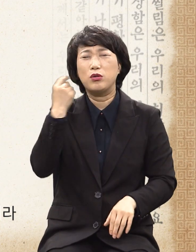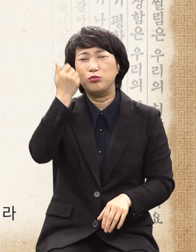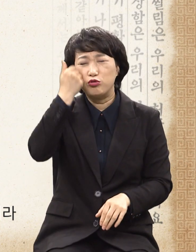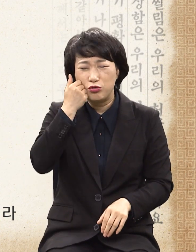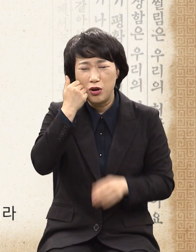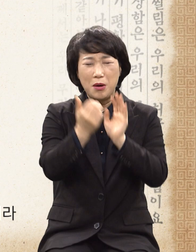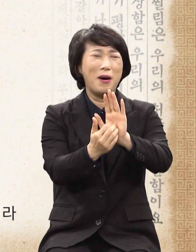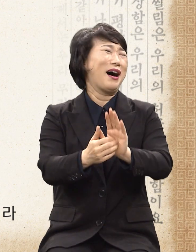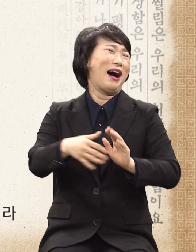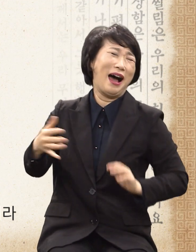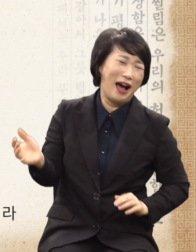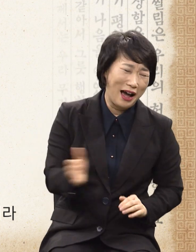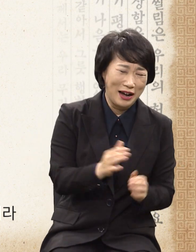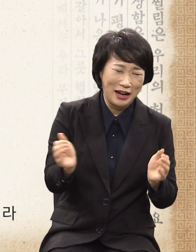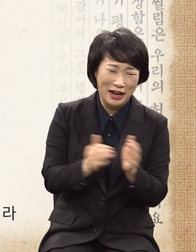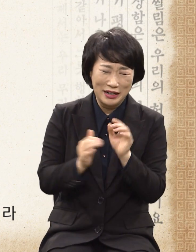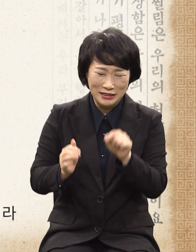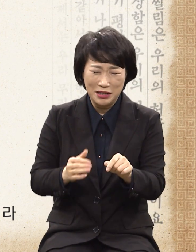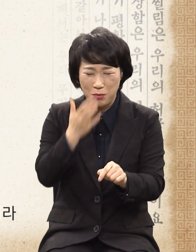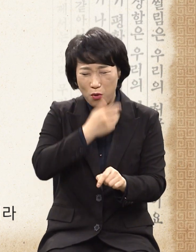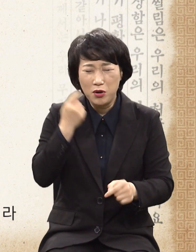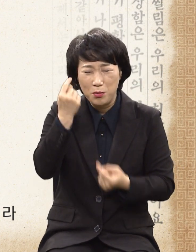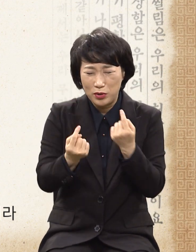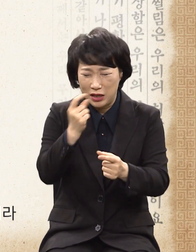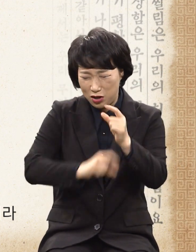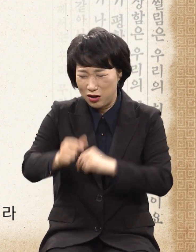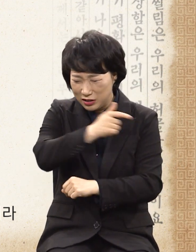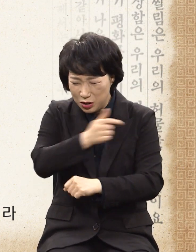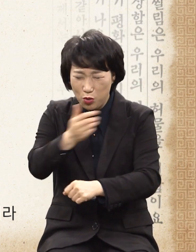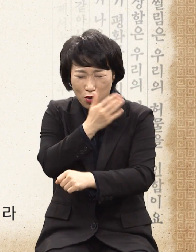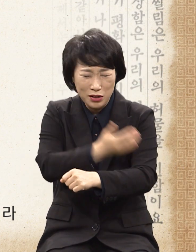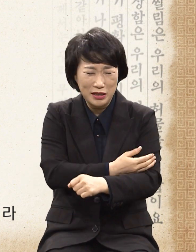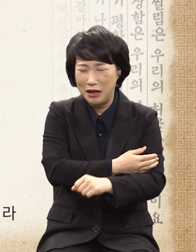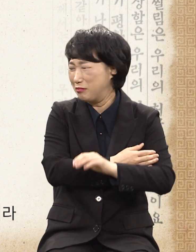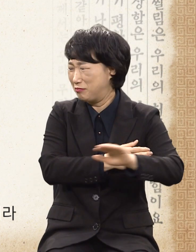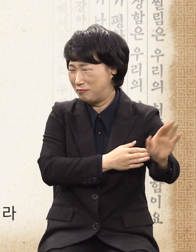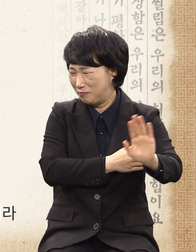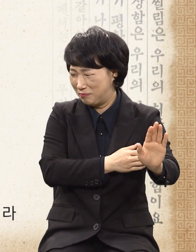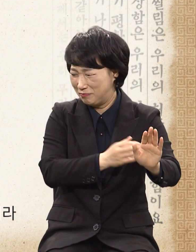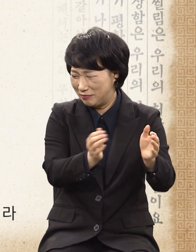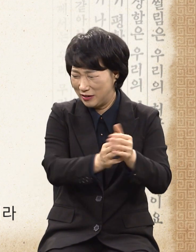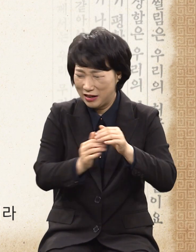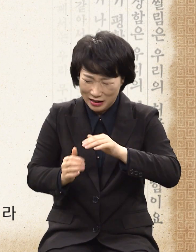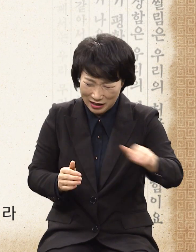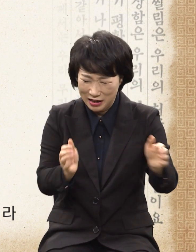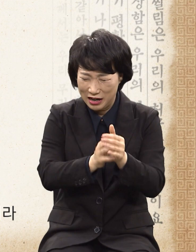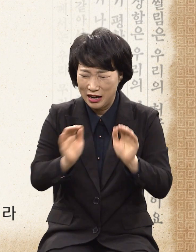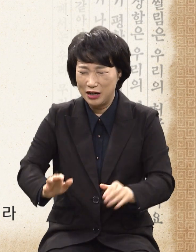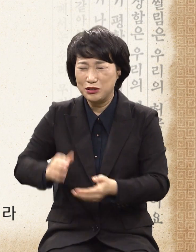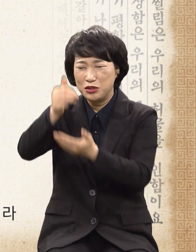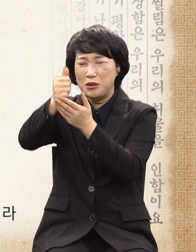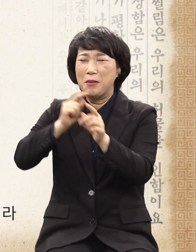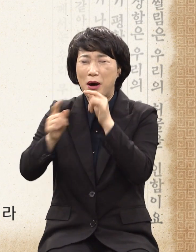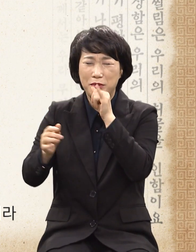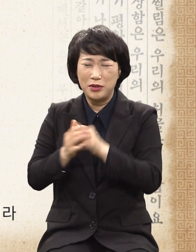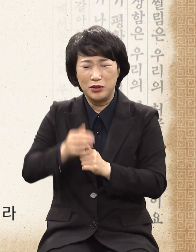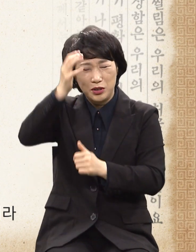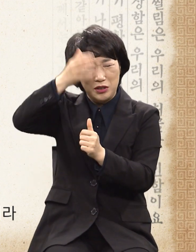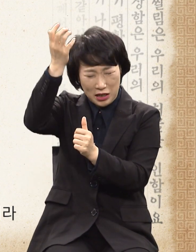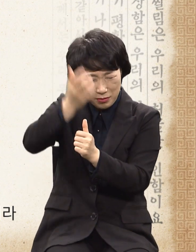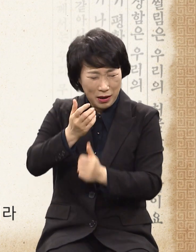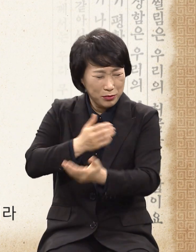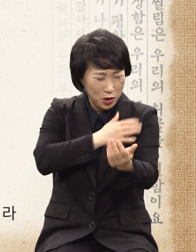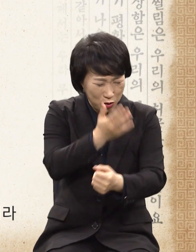자가 없습니다. 그 복음보다 더 큰 권세는 없습니다. 그래도 주님이 성령이 임하시면